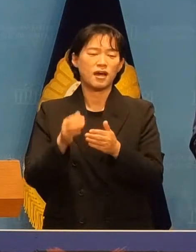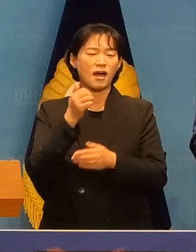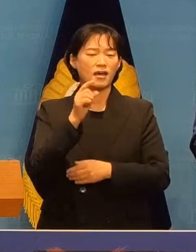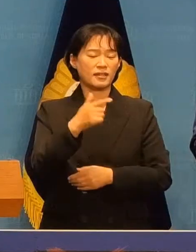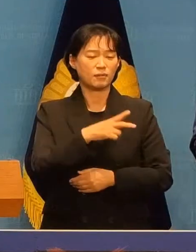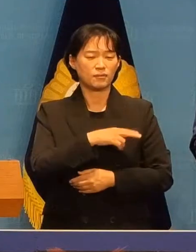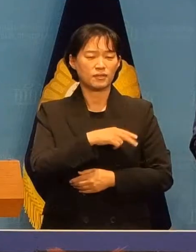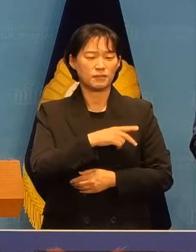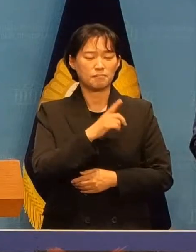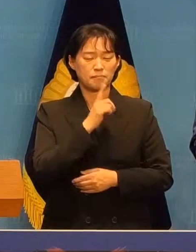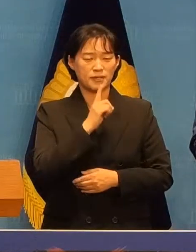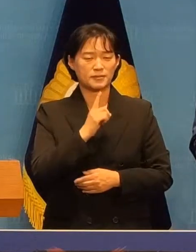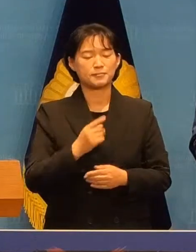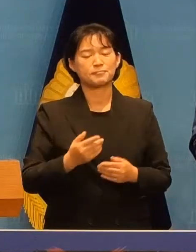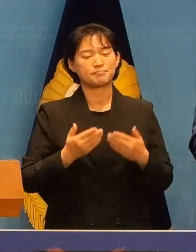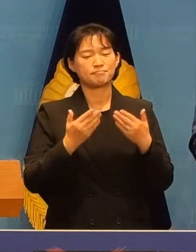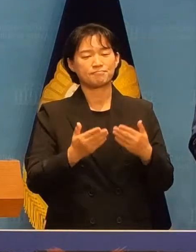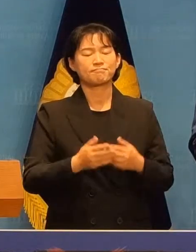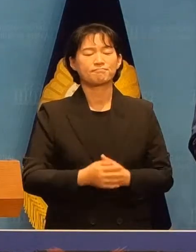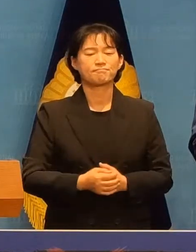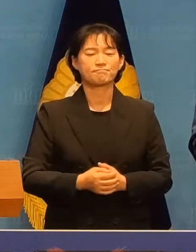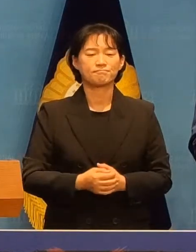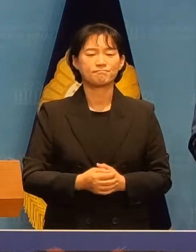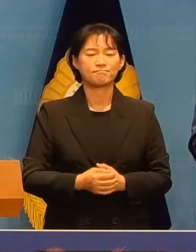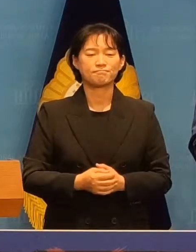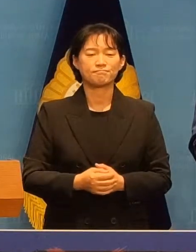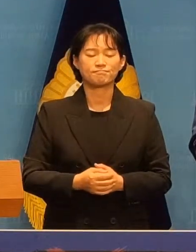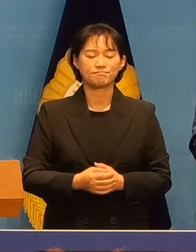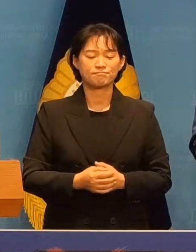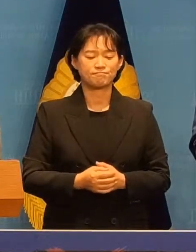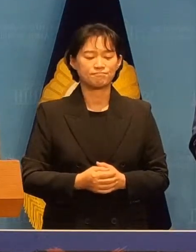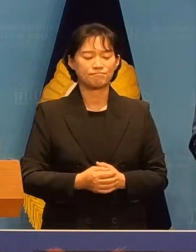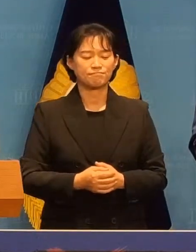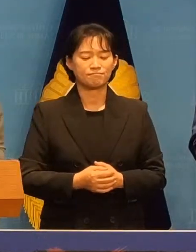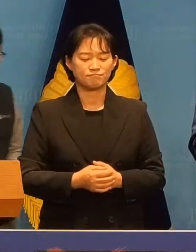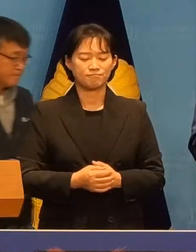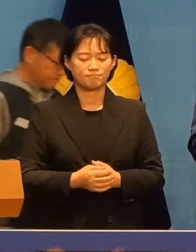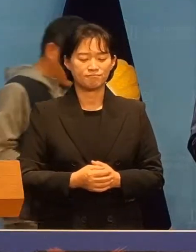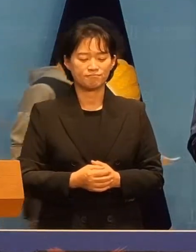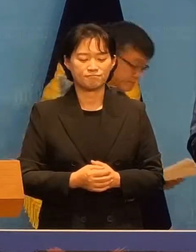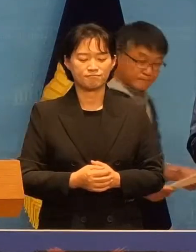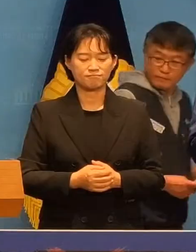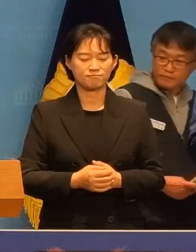의원님 모시고 이어서 발언 듣도록 하겠습니다.